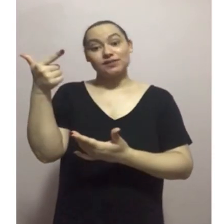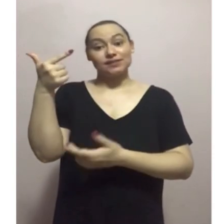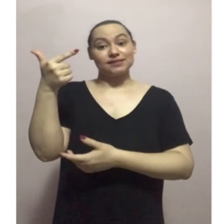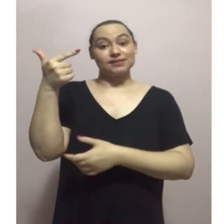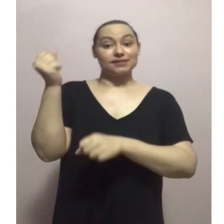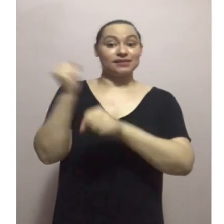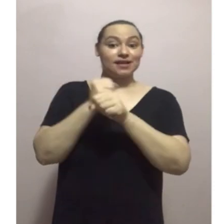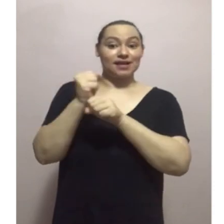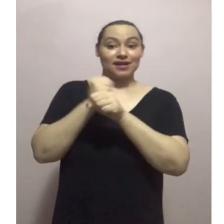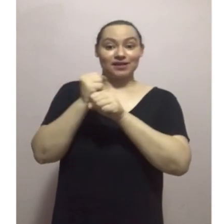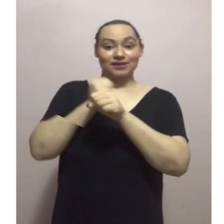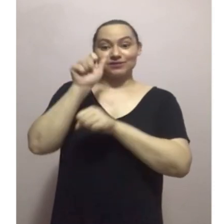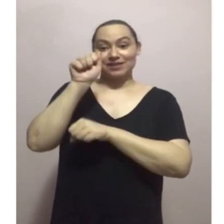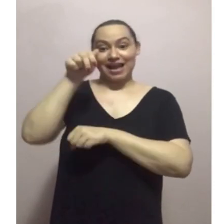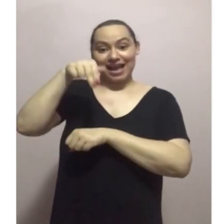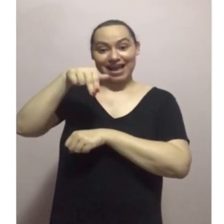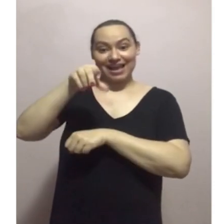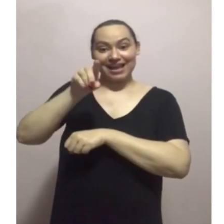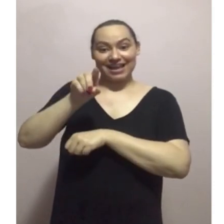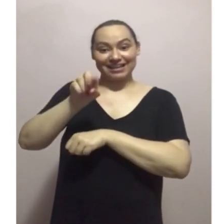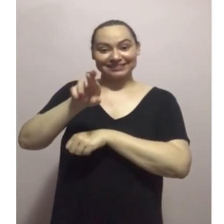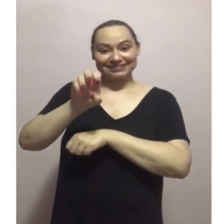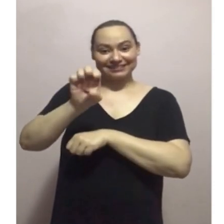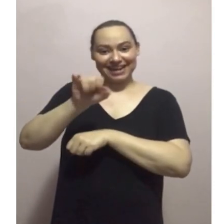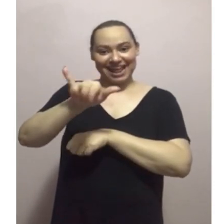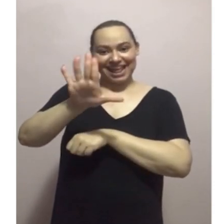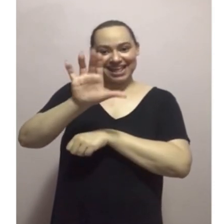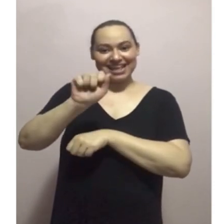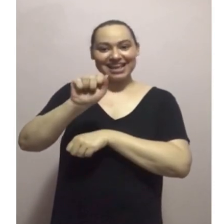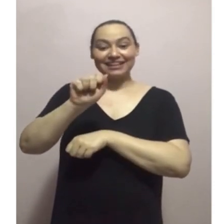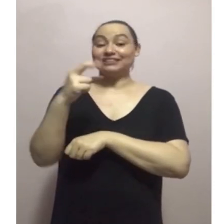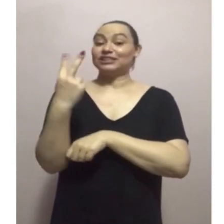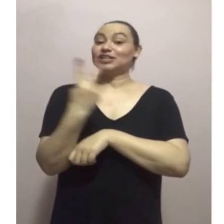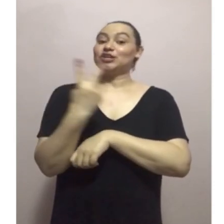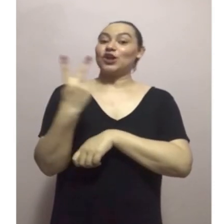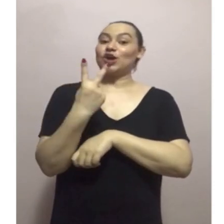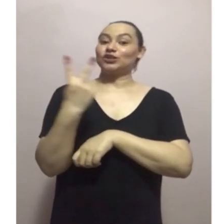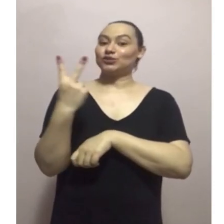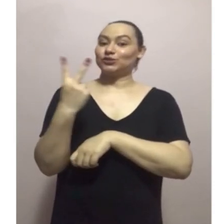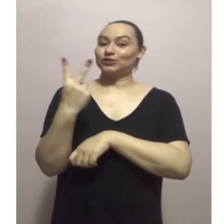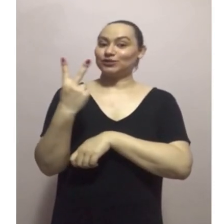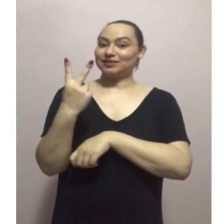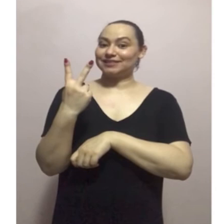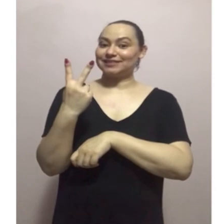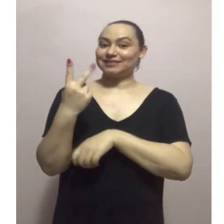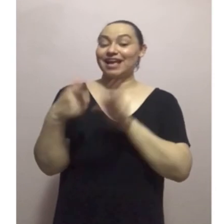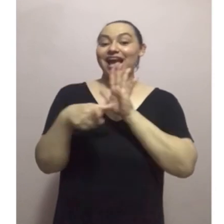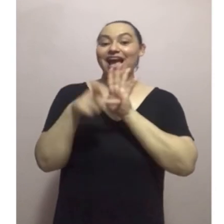anos a Rubi interage com a André e ela não falou aqui, mas nós